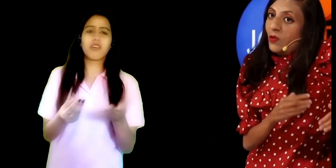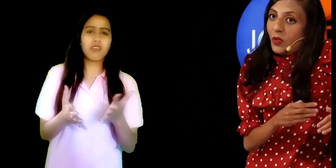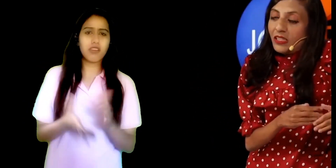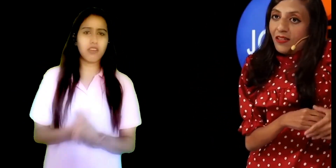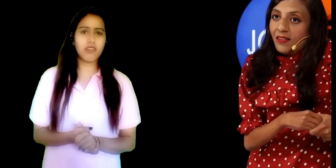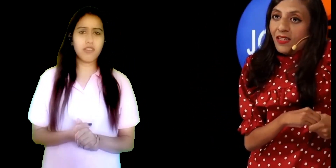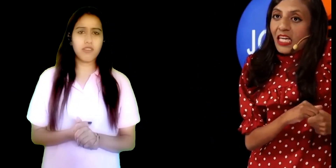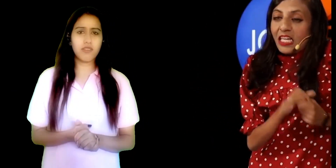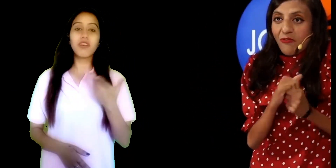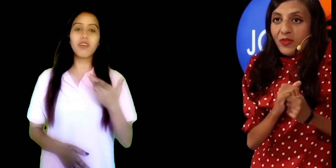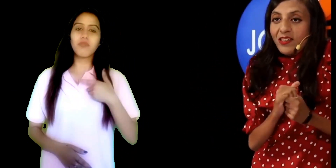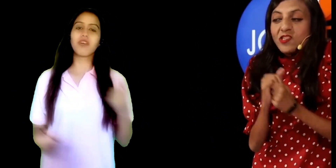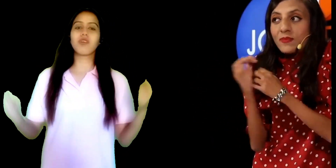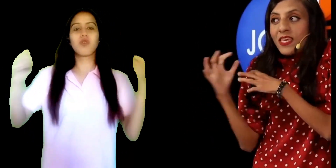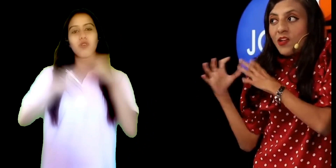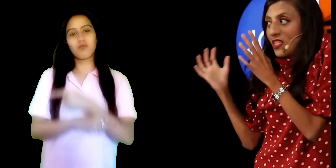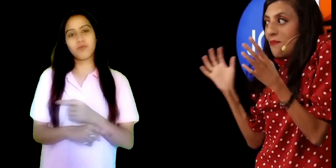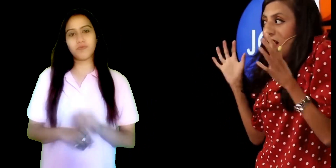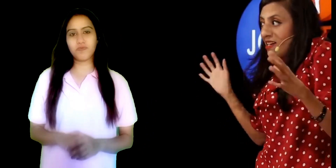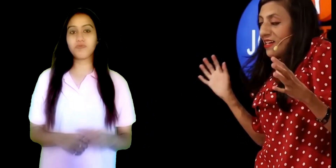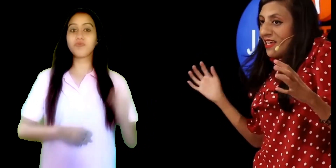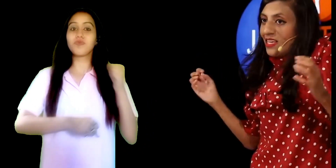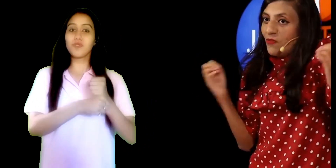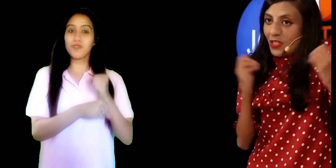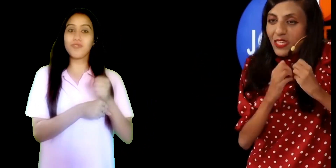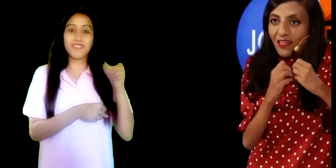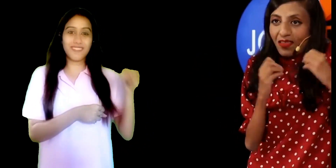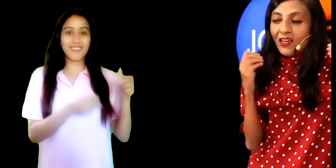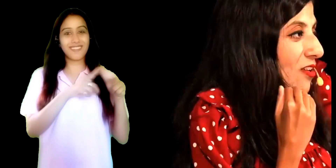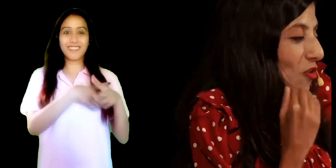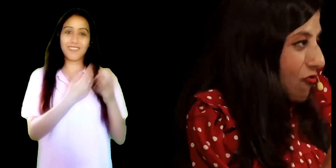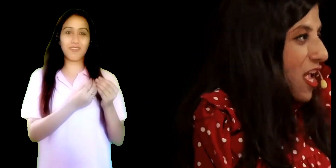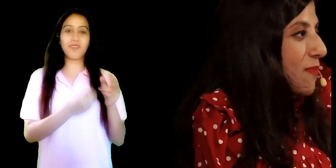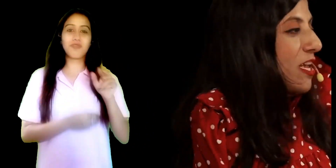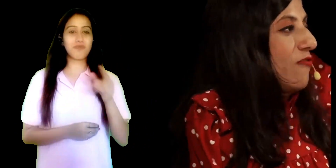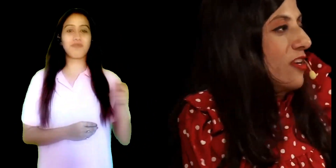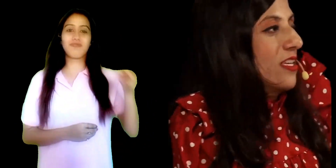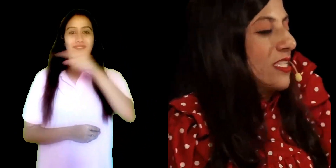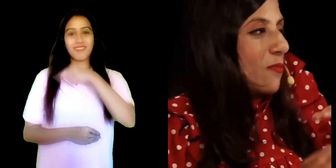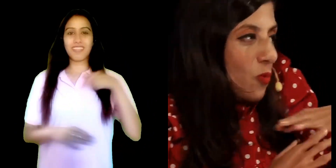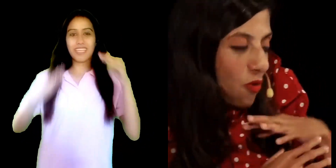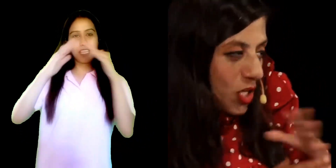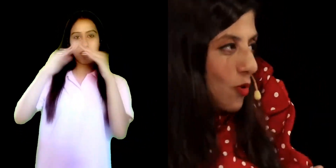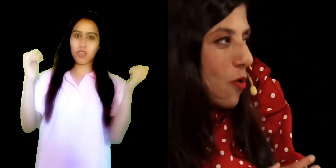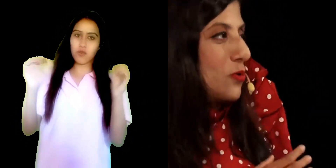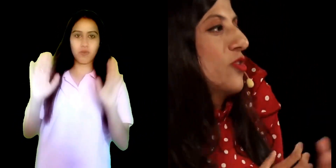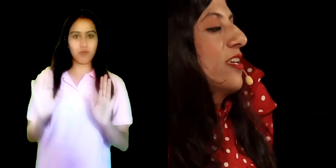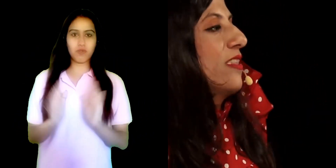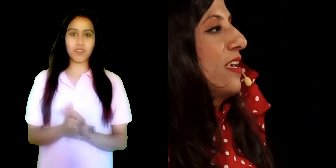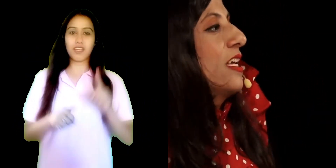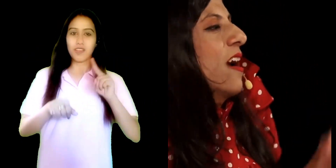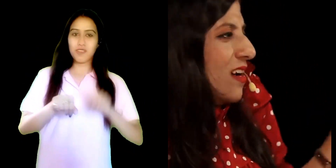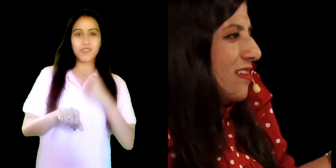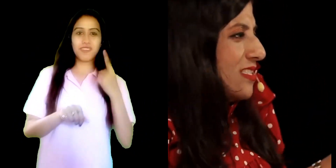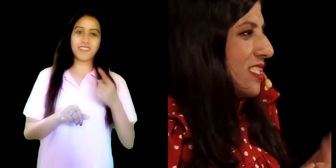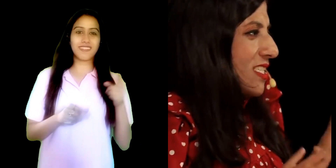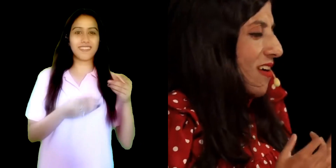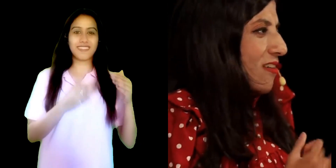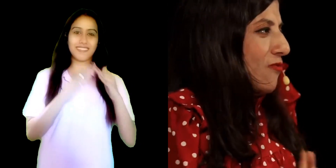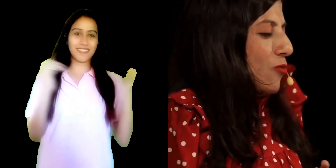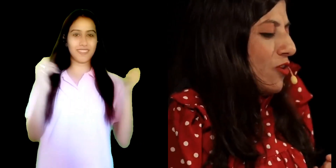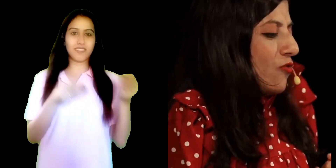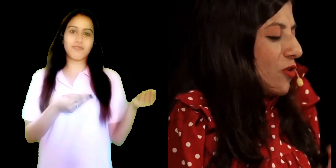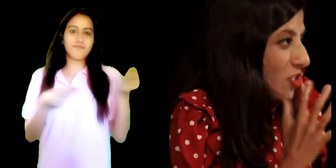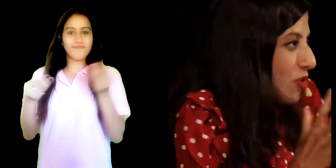मेरे साथ उल्टा हुआ था। गवर्नमेंट जिसमें एक लौता मैंडेट है कि वो सबके साथ फेयर बिहेव करे, सबको इक्वल अपॉर्चुनिटी दे, आर्टिकल